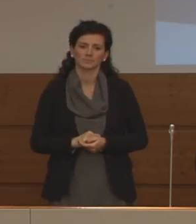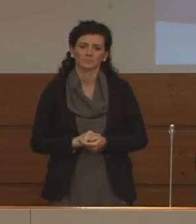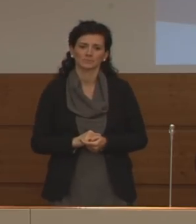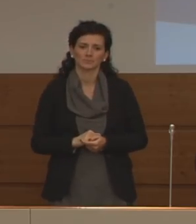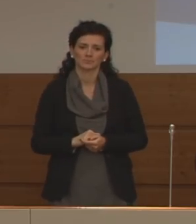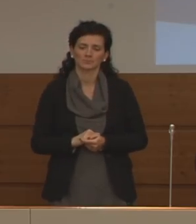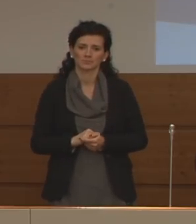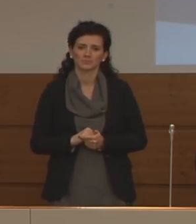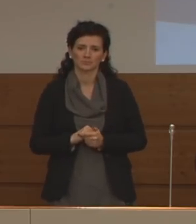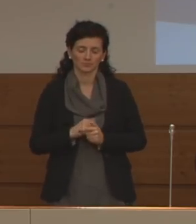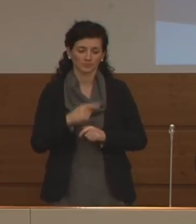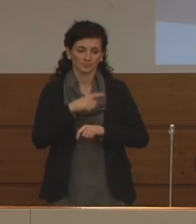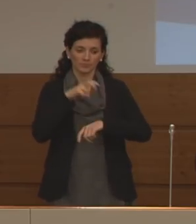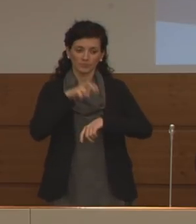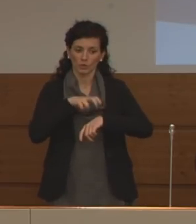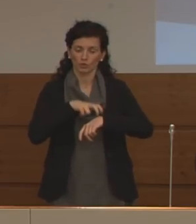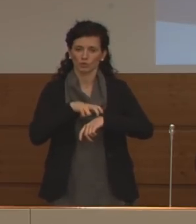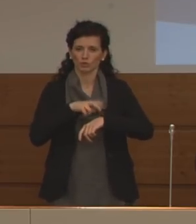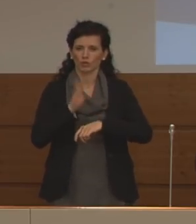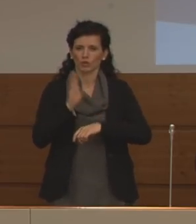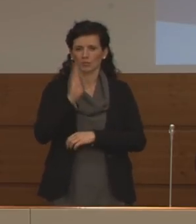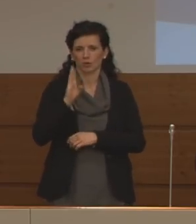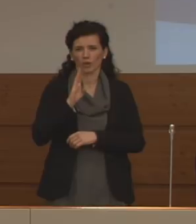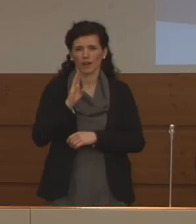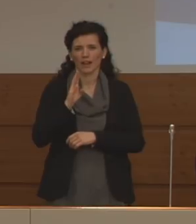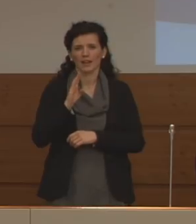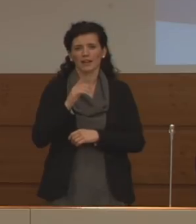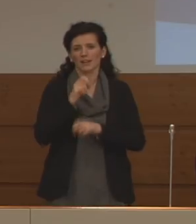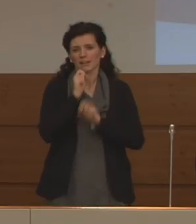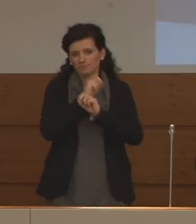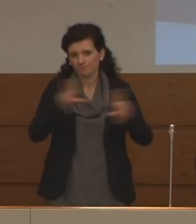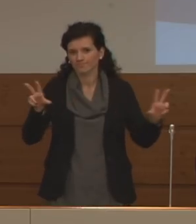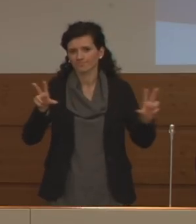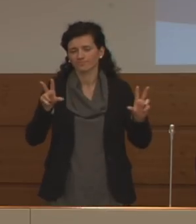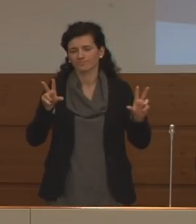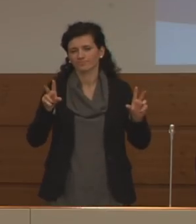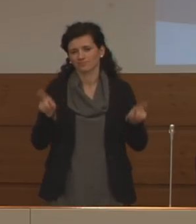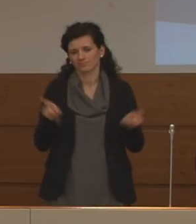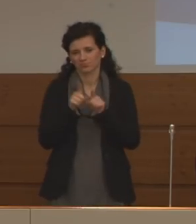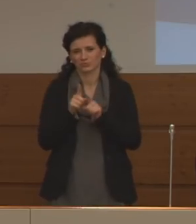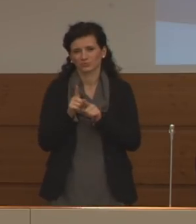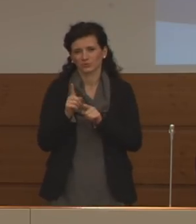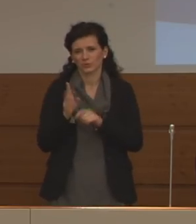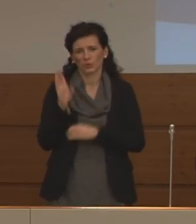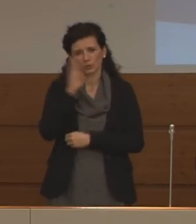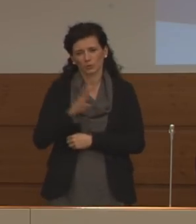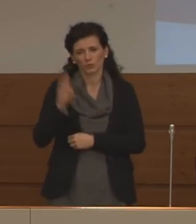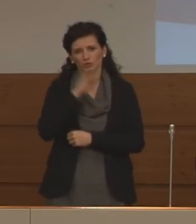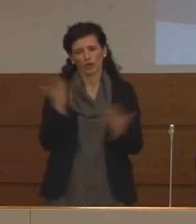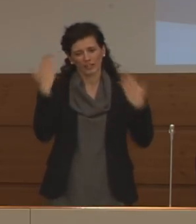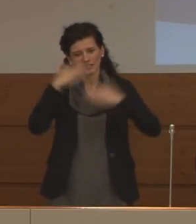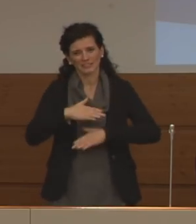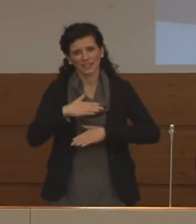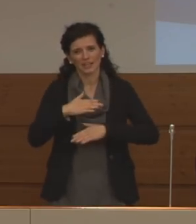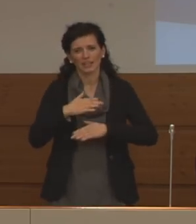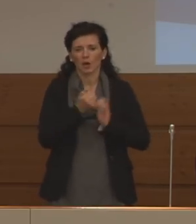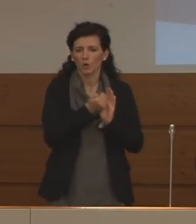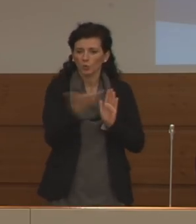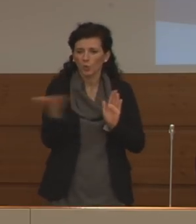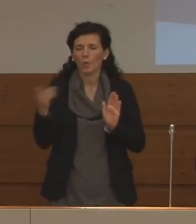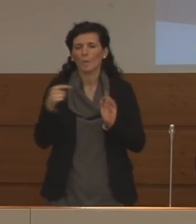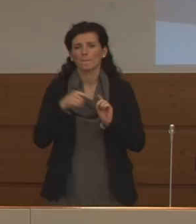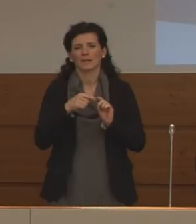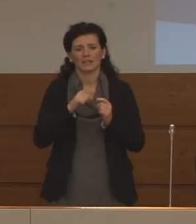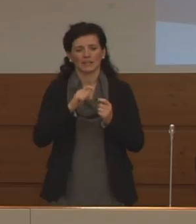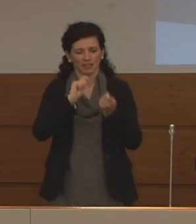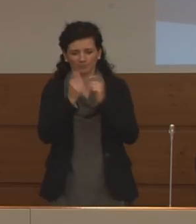presentato come ogni sera fa puntualmente in numeri e l'evoluzione dei medesimi sia per quanto